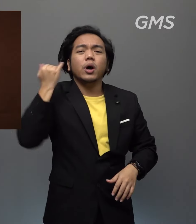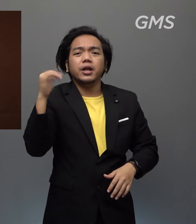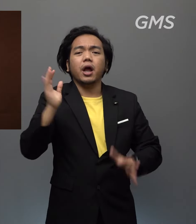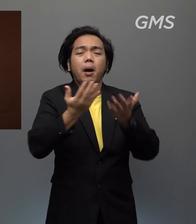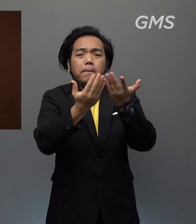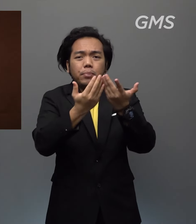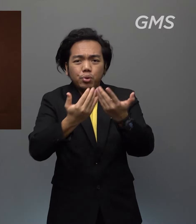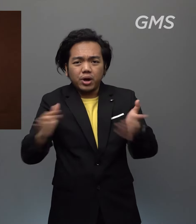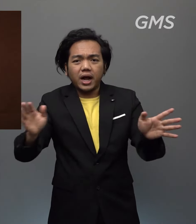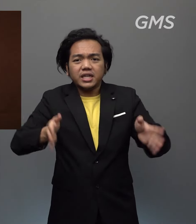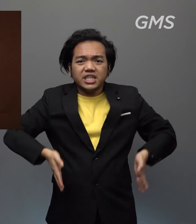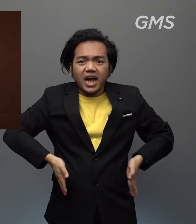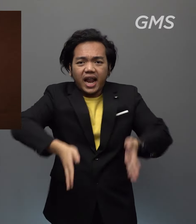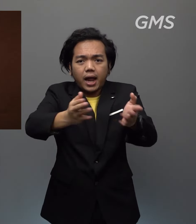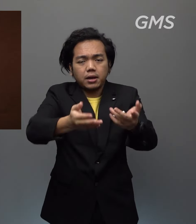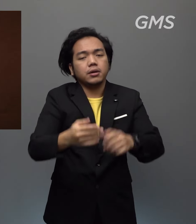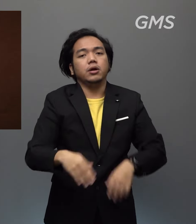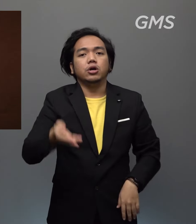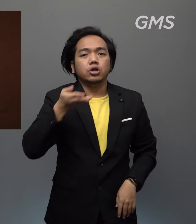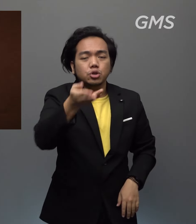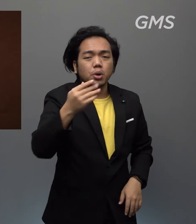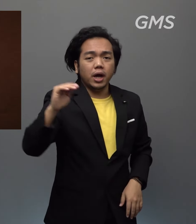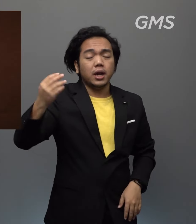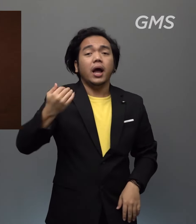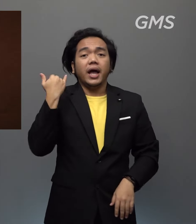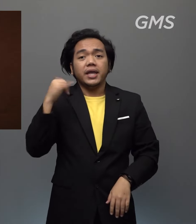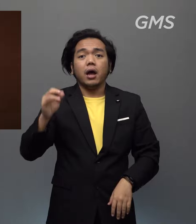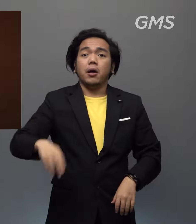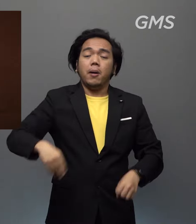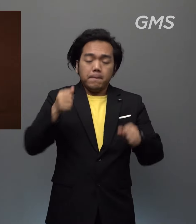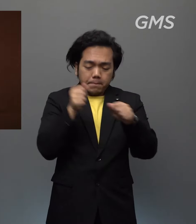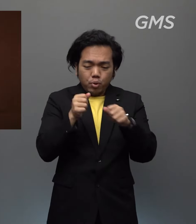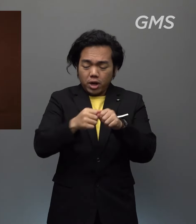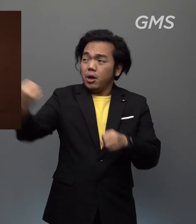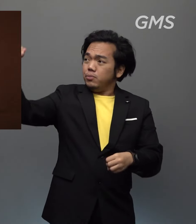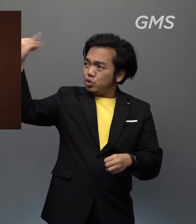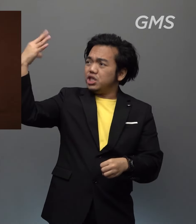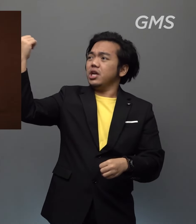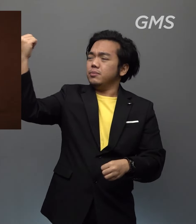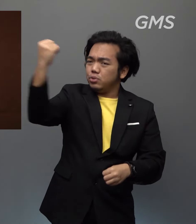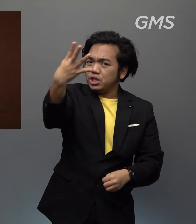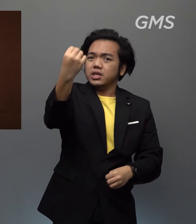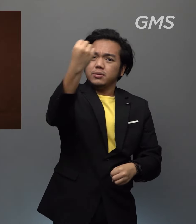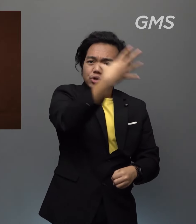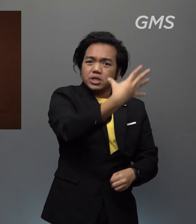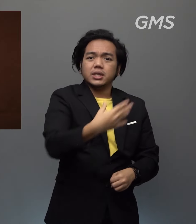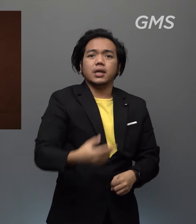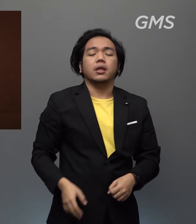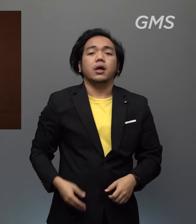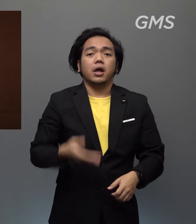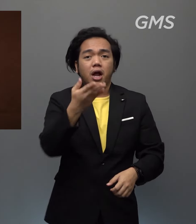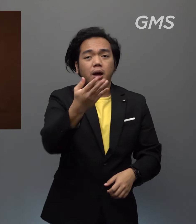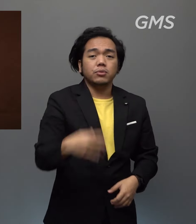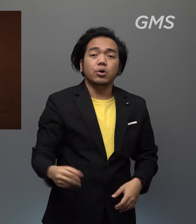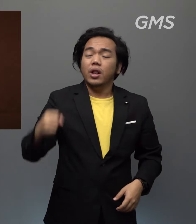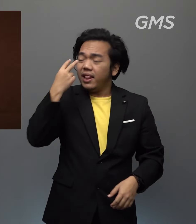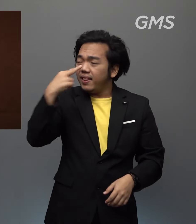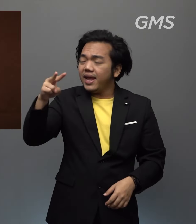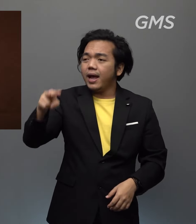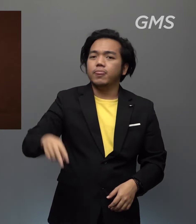melakukan keajaiban, Tuhan yang masih melakukan mujizat demi mujizat. Terimalah, lihatlah kemenanganmu. Kimahatul hamara